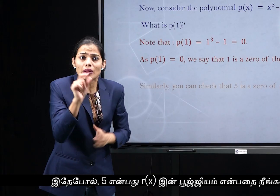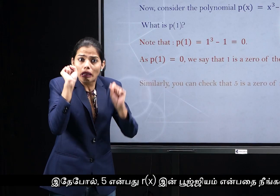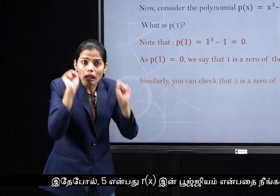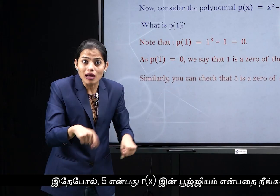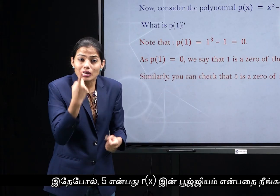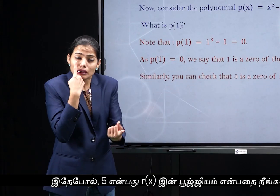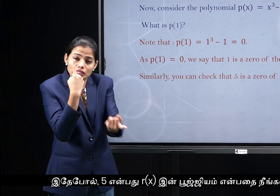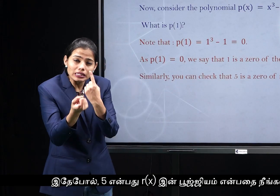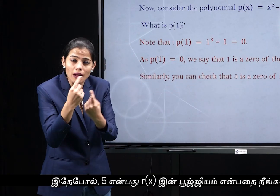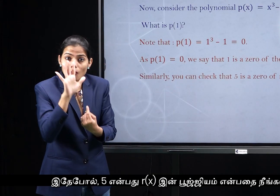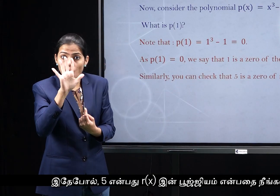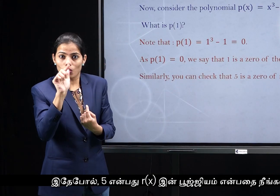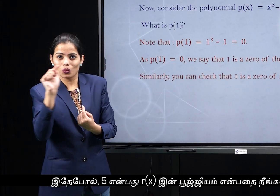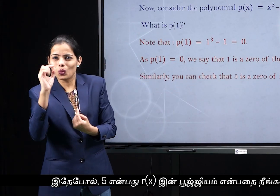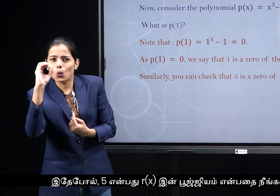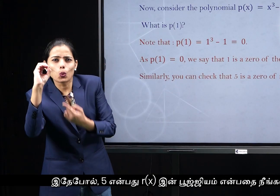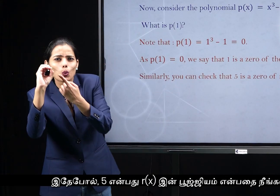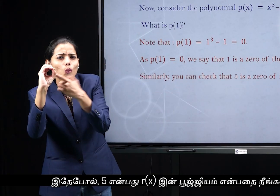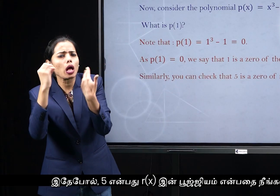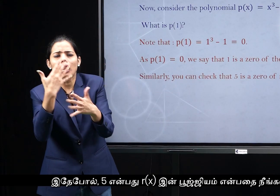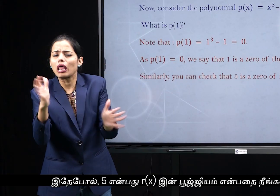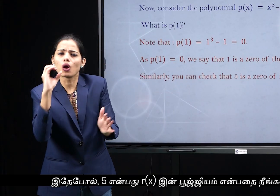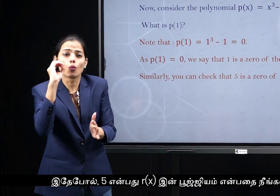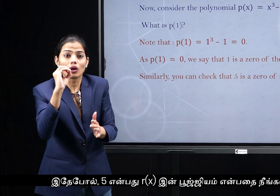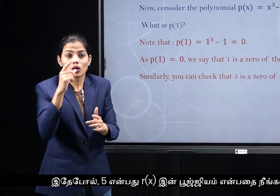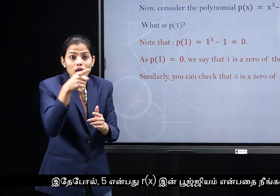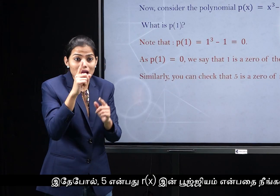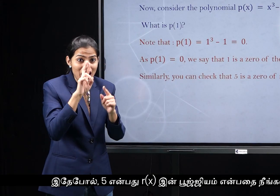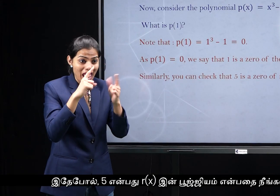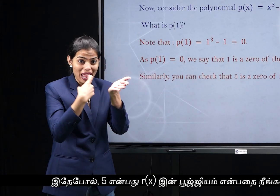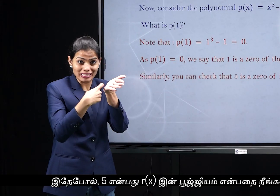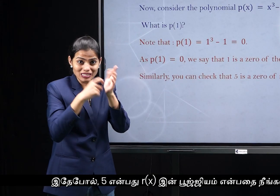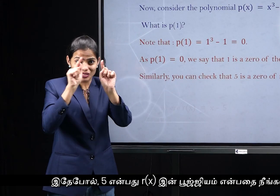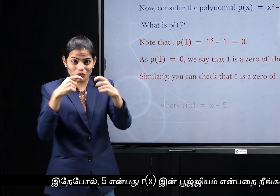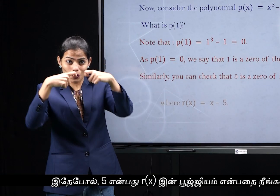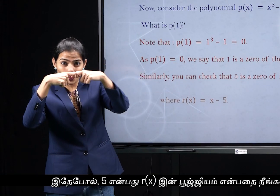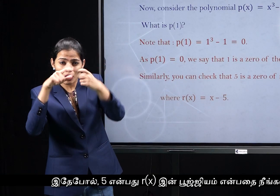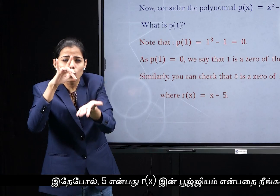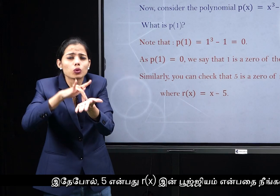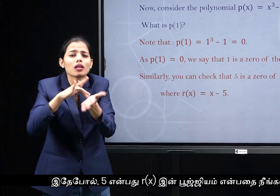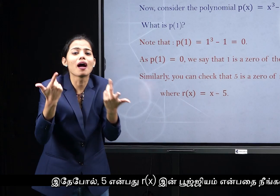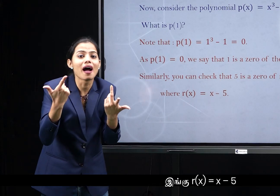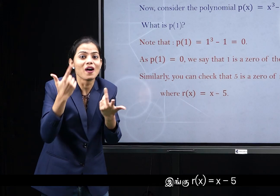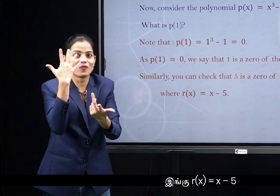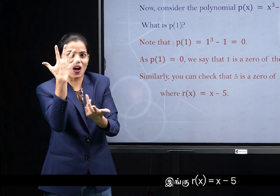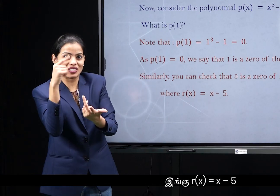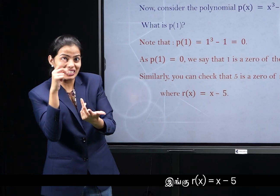இதேபோல் 5 என்பது ஆர் எக்ஸ் இன் 0 என்பதை நீங்கள் சரிபார்க்கலாம். இங்கு ஆர்